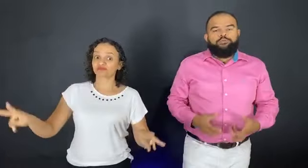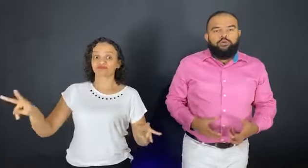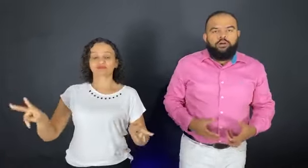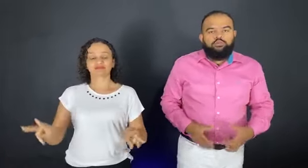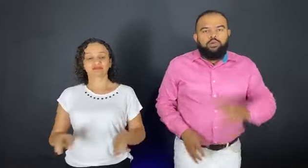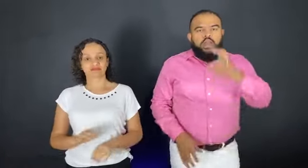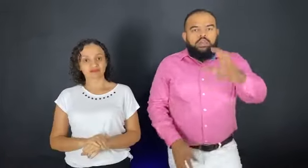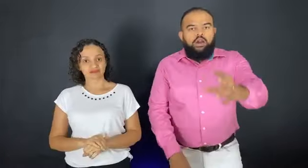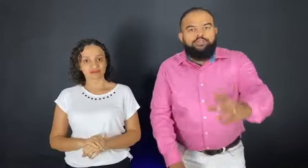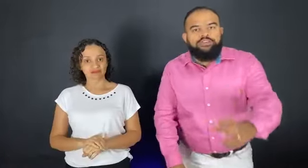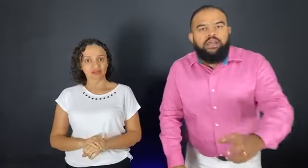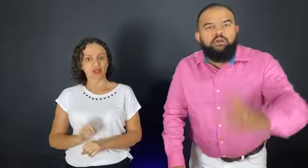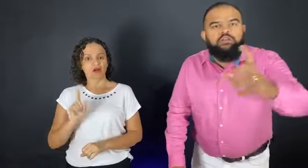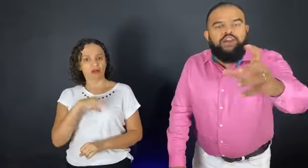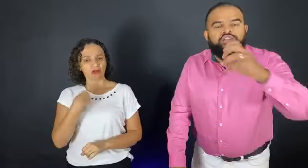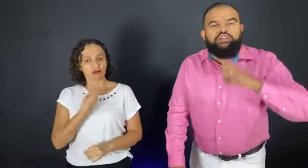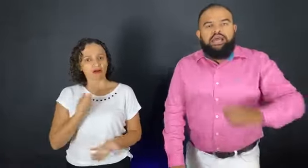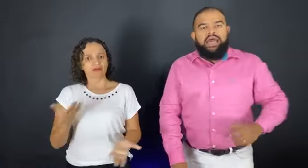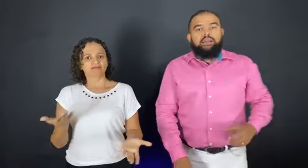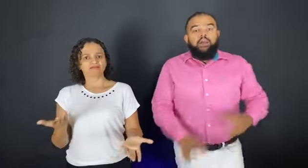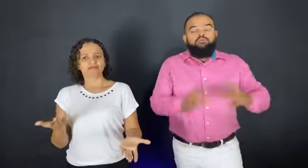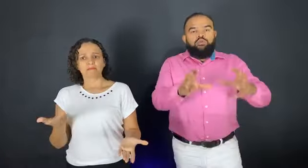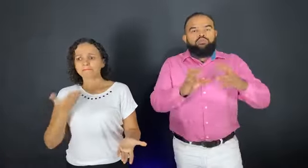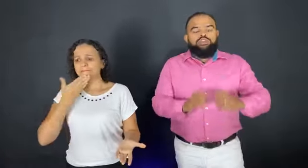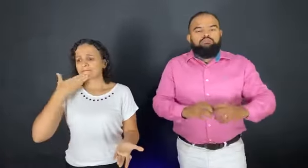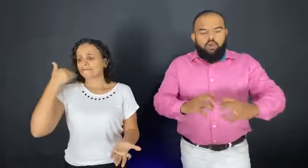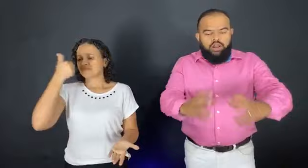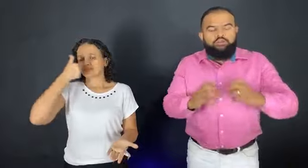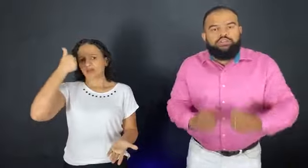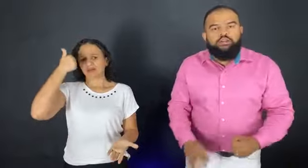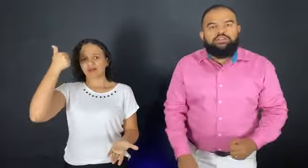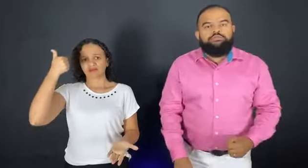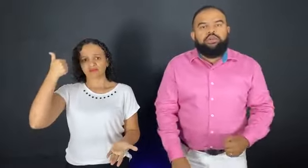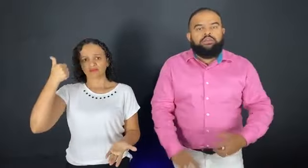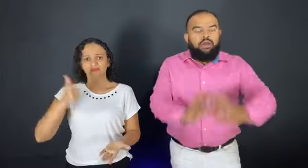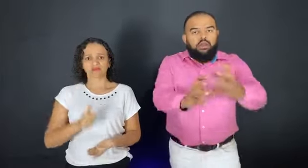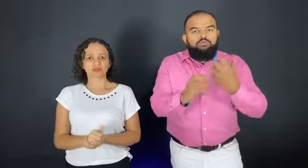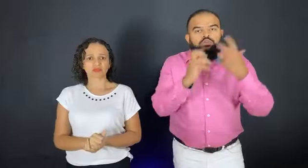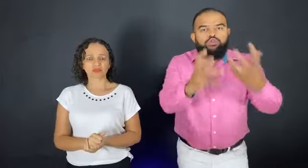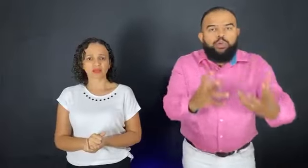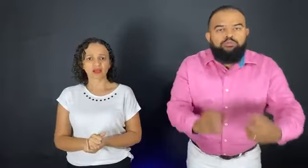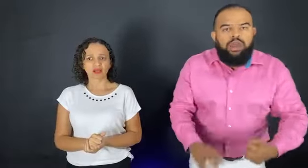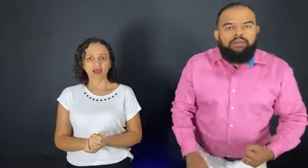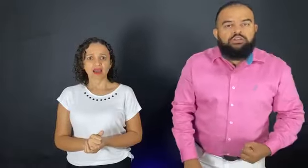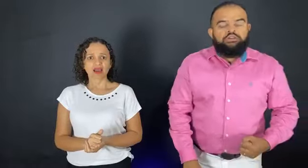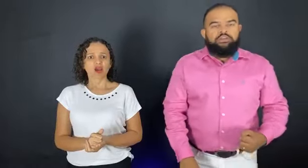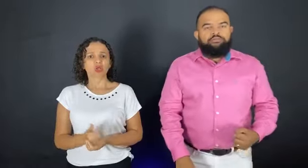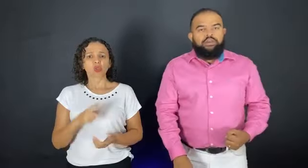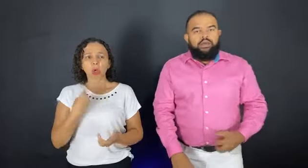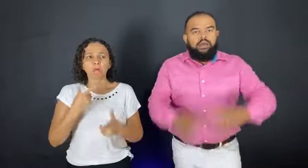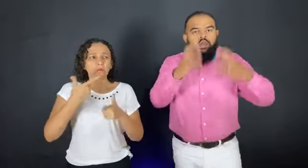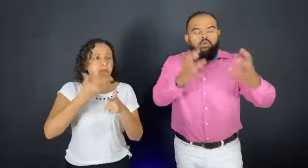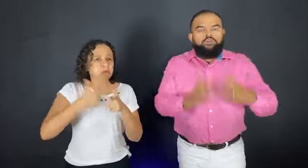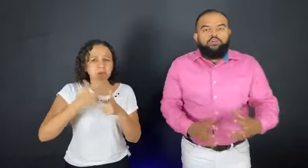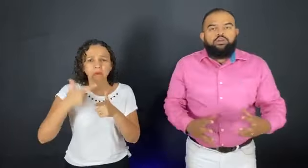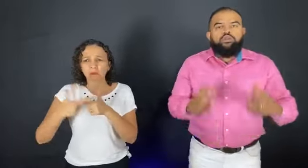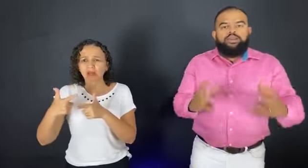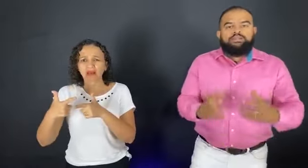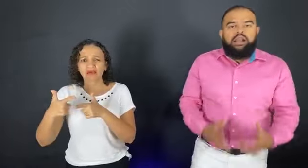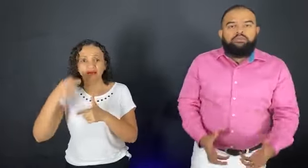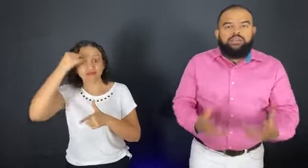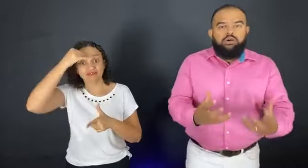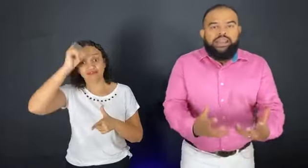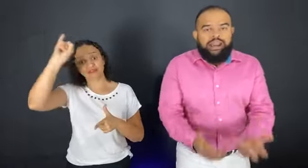mais conforto, que é uma visão que vai tirar muitos embrólios da nossa vida, muitos problemas da nossa vida, quando